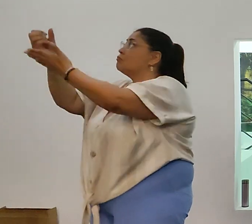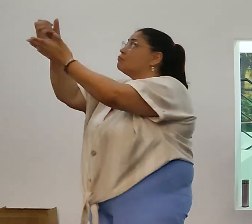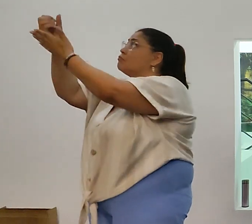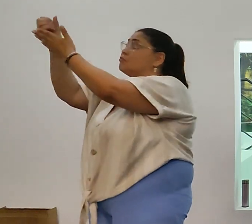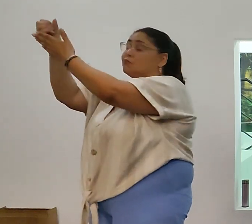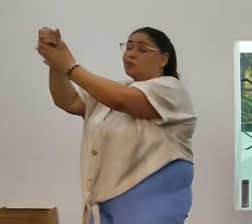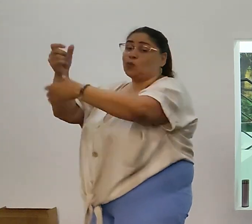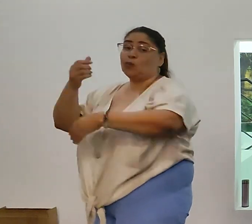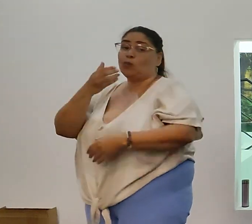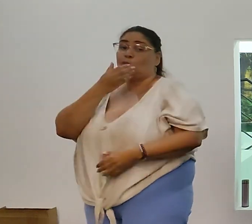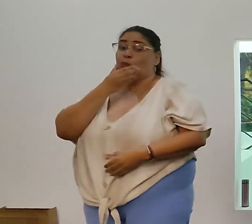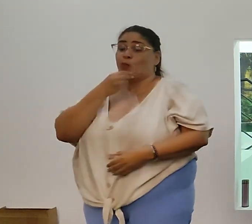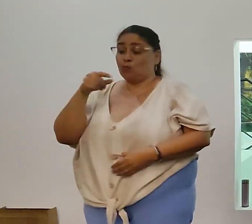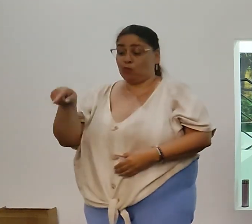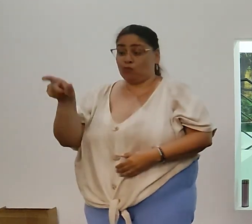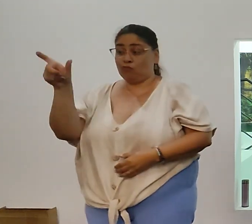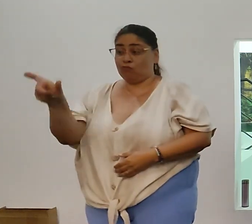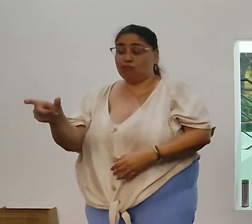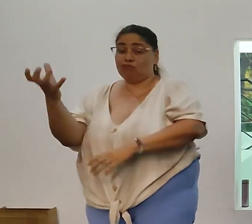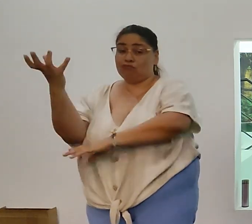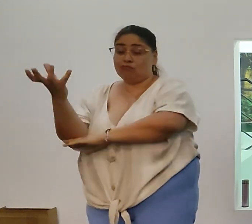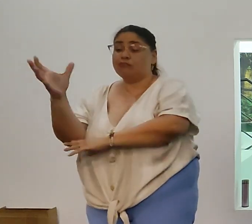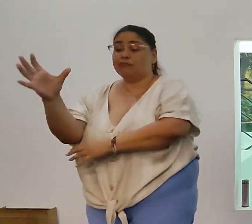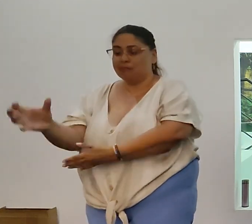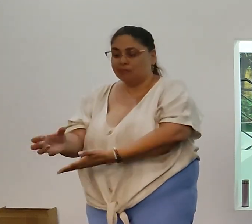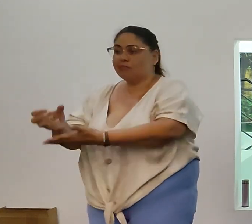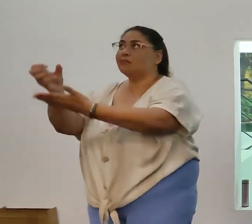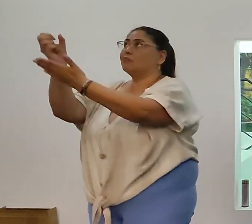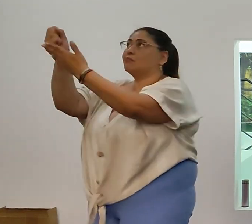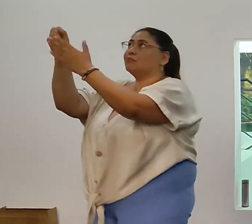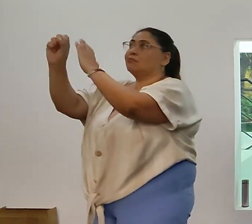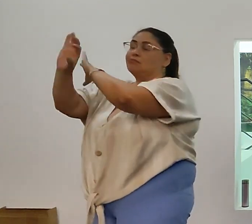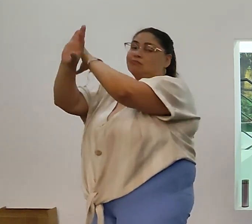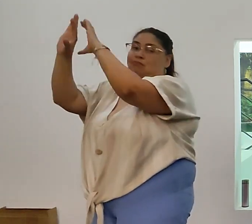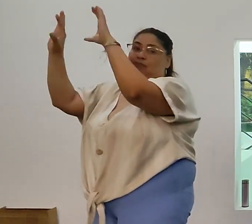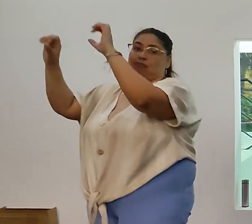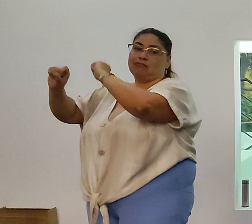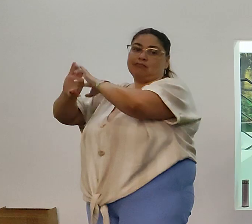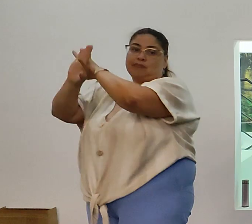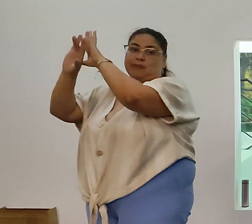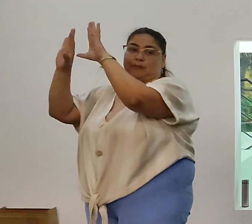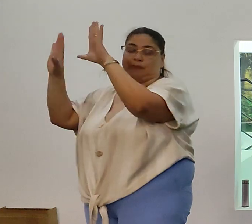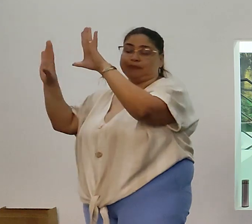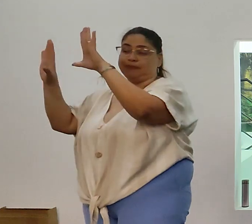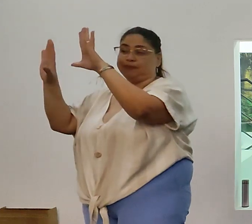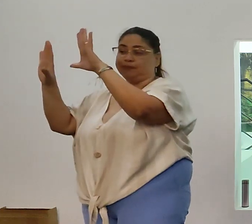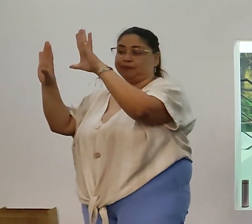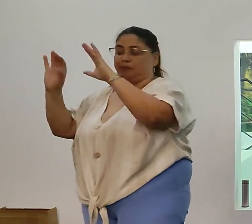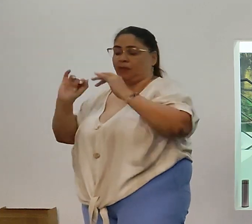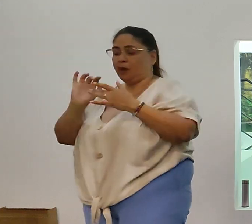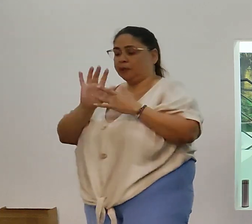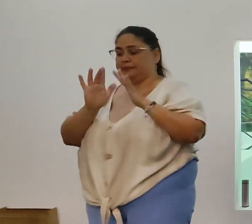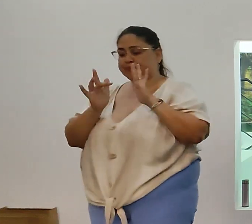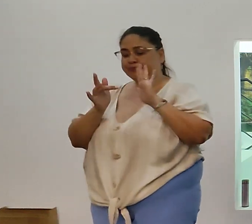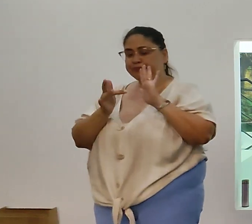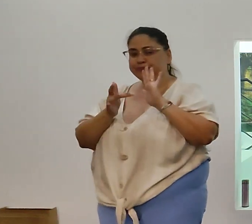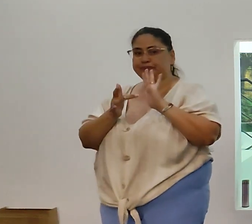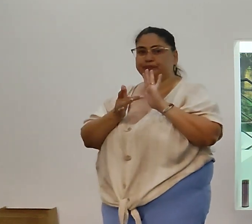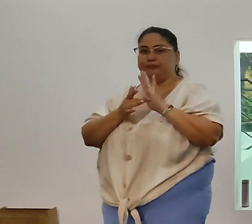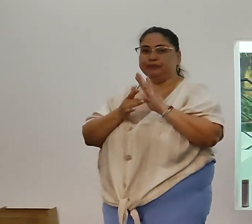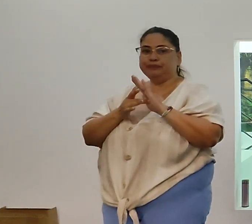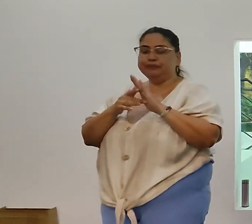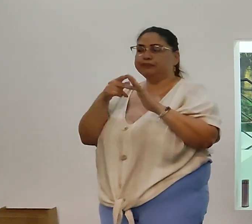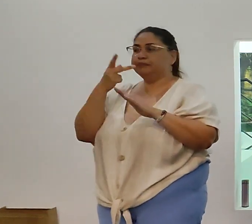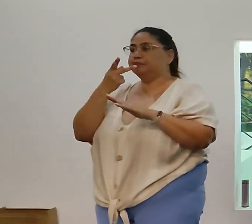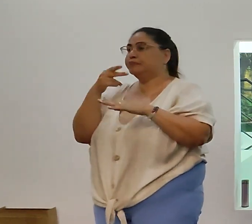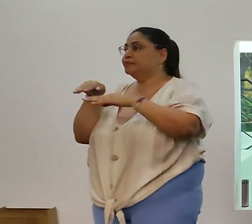que esse rapaz ele foi salvo para a glória dos céus. Jesus ele diz aqui sobre um episódio que iguala a